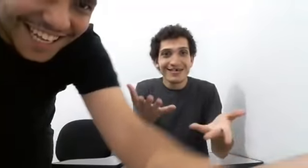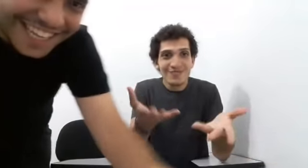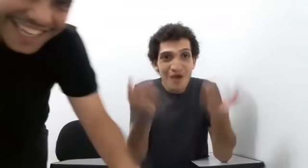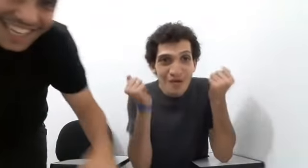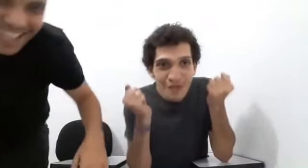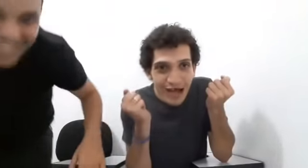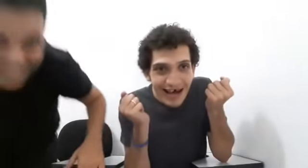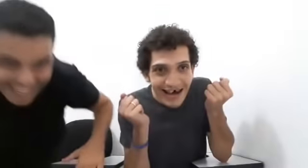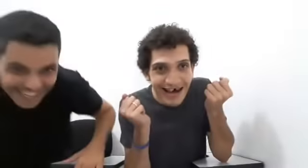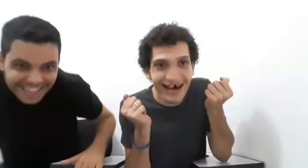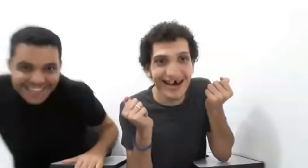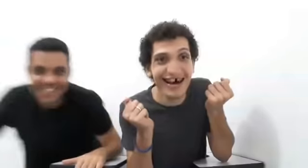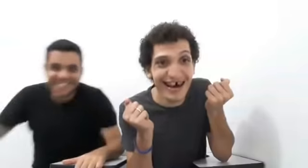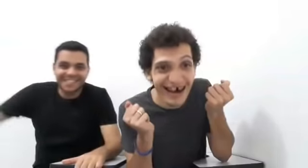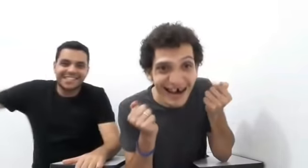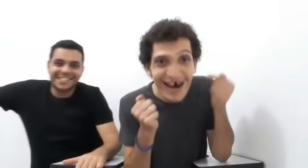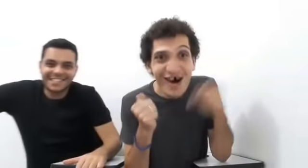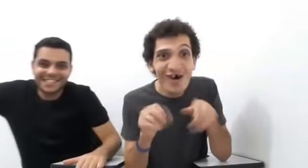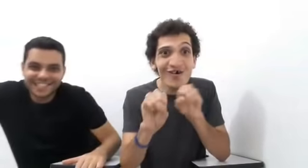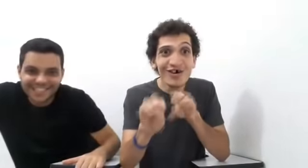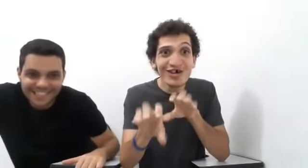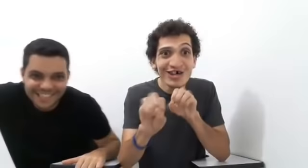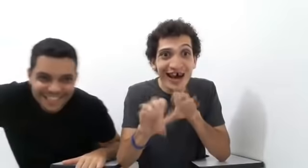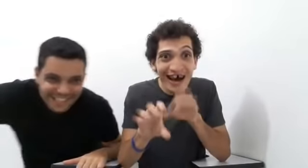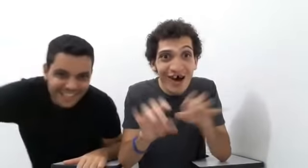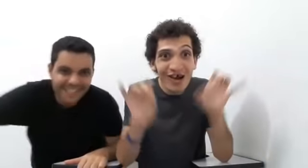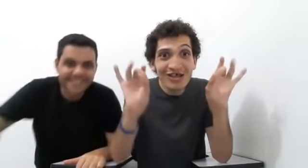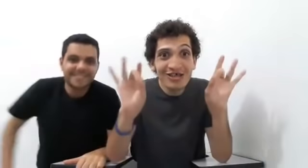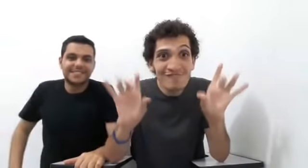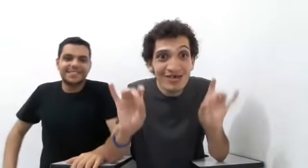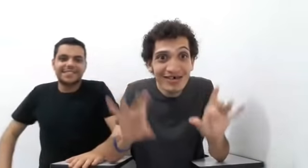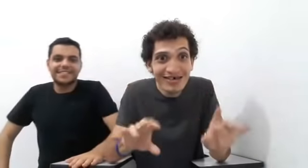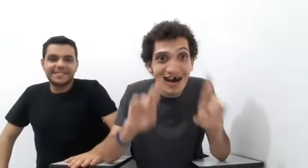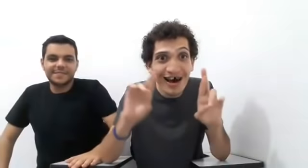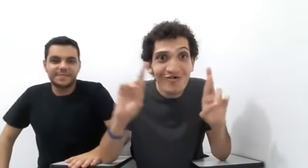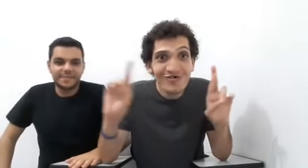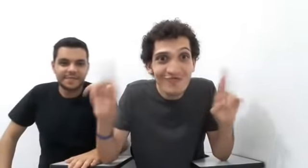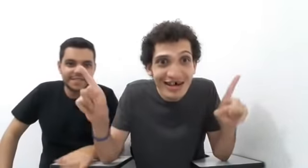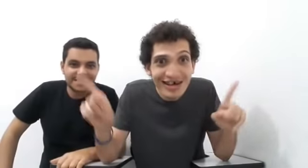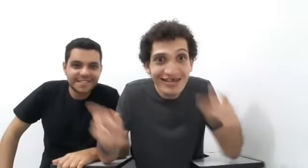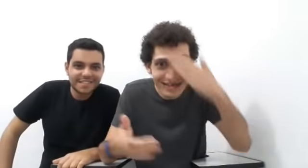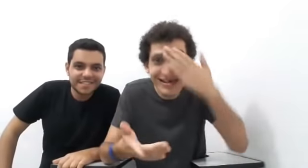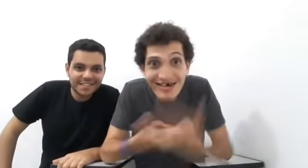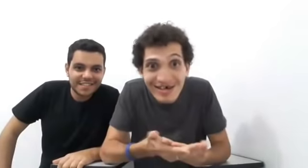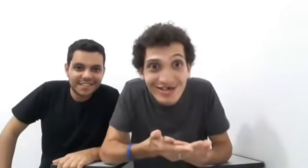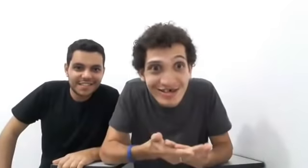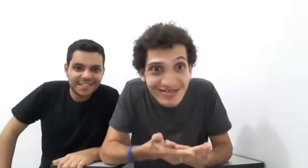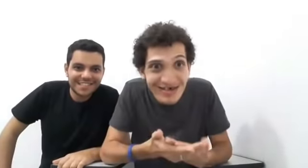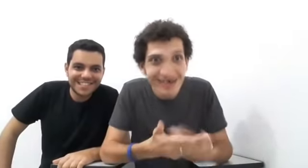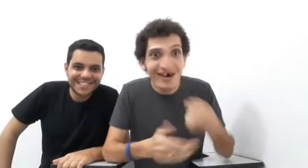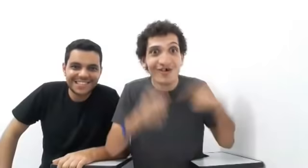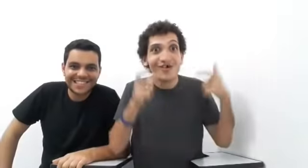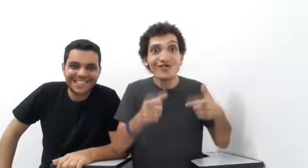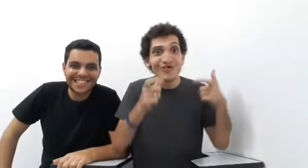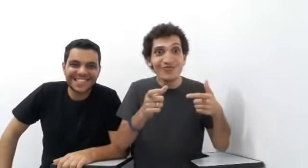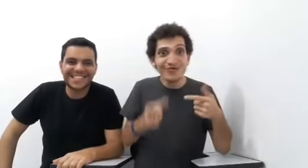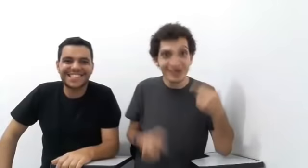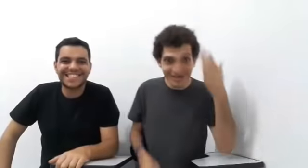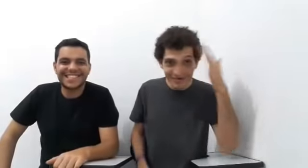Então vamos lá. Hoje, aula especial diferente repreendida, onde eu estou, você não